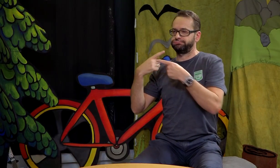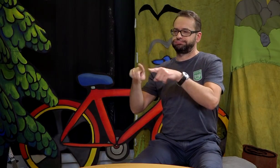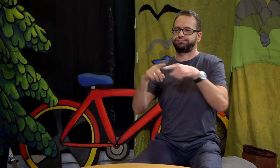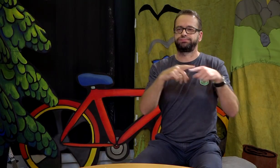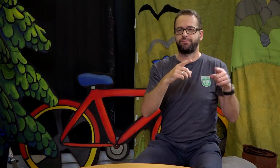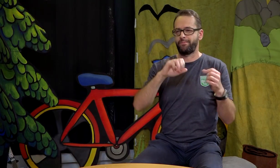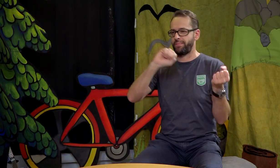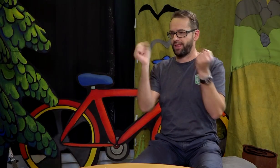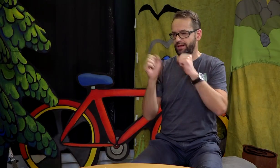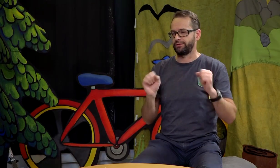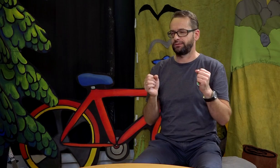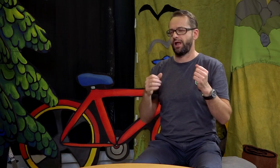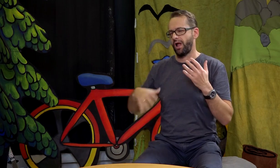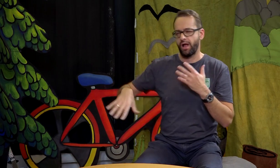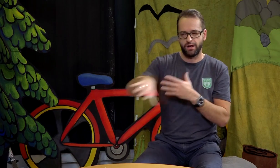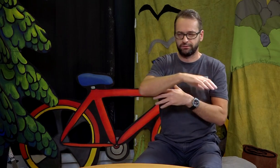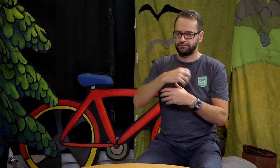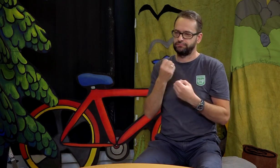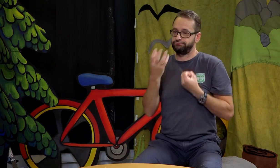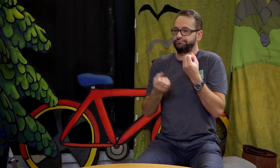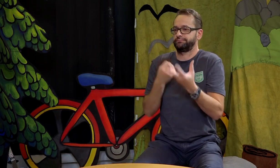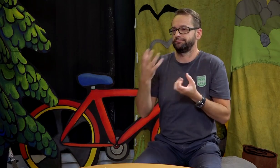on erilaista esitystä ja luovuutta.